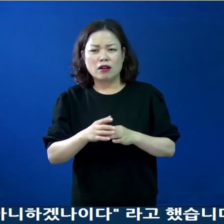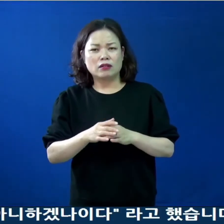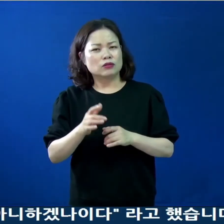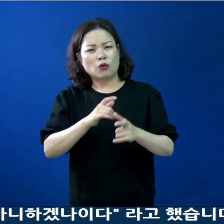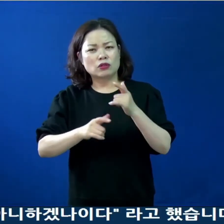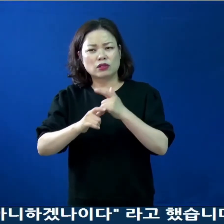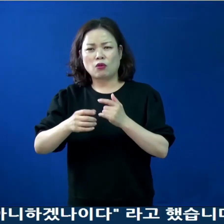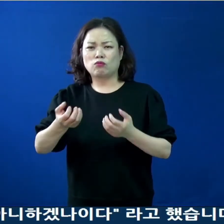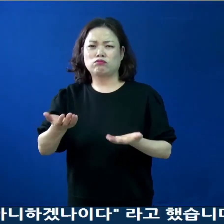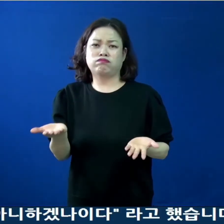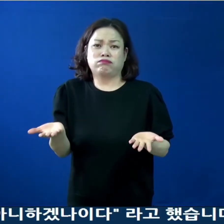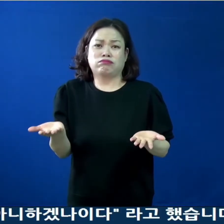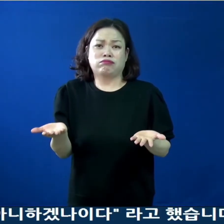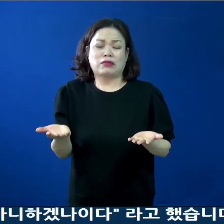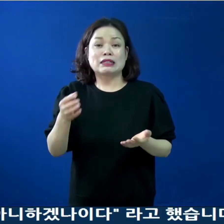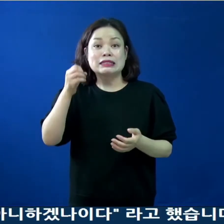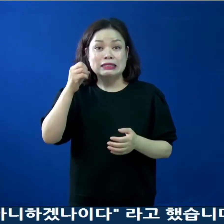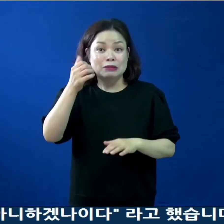보이지 않았습니다.